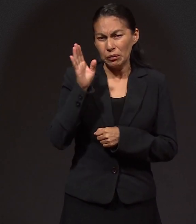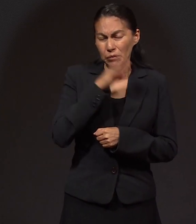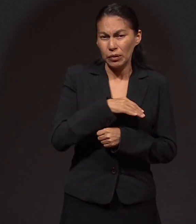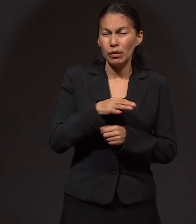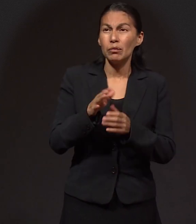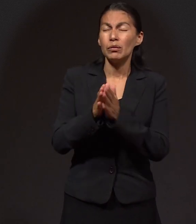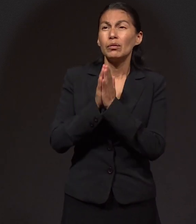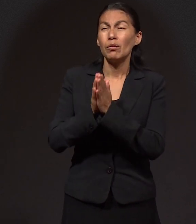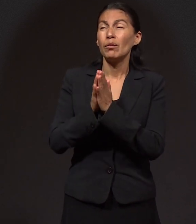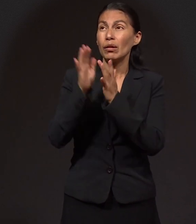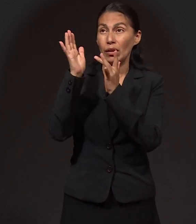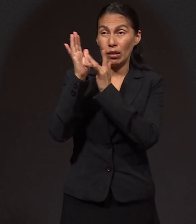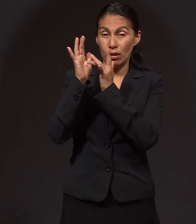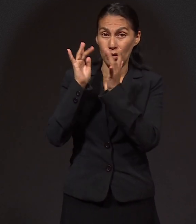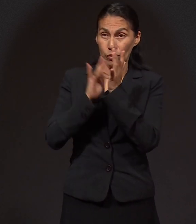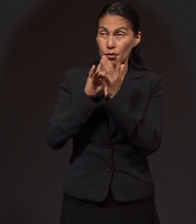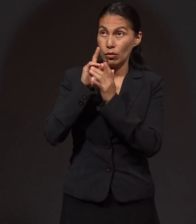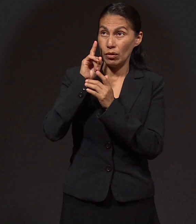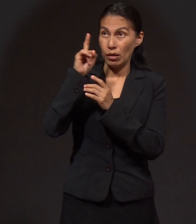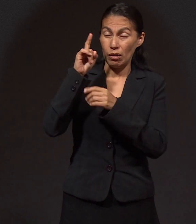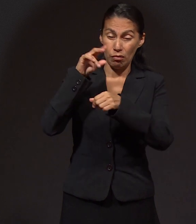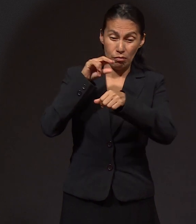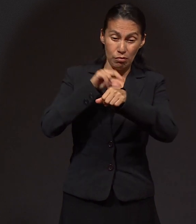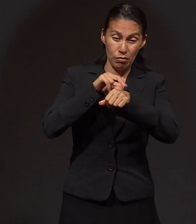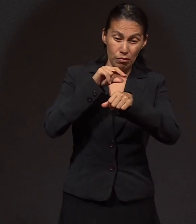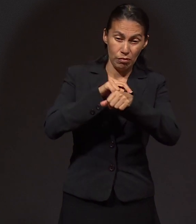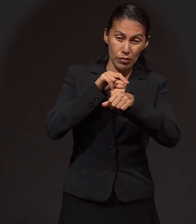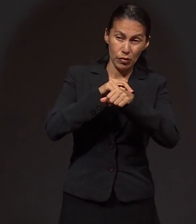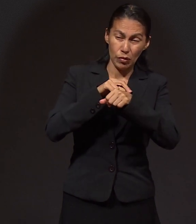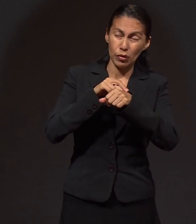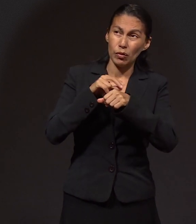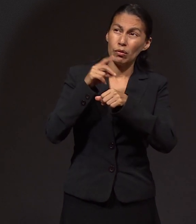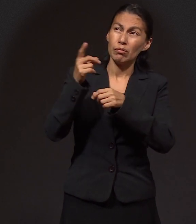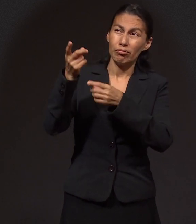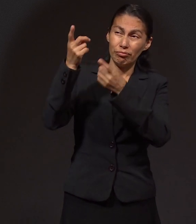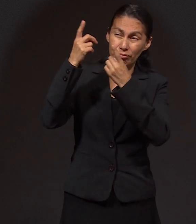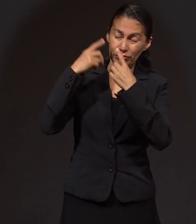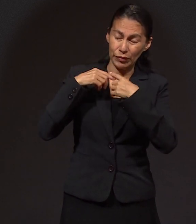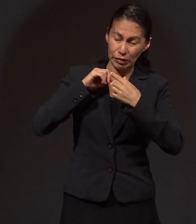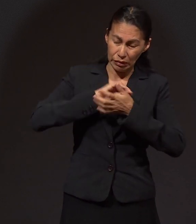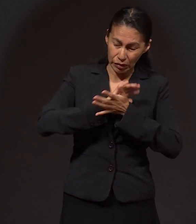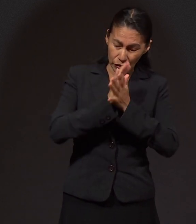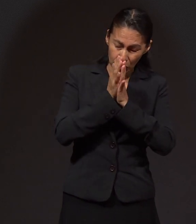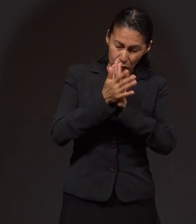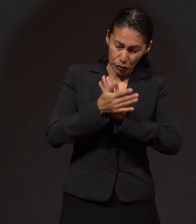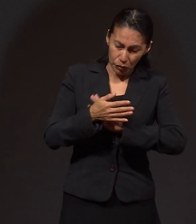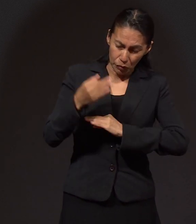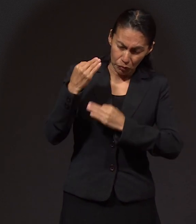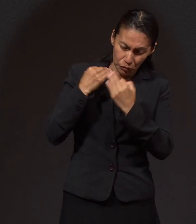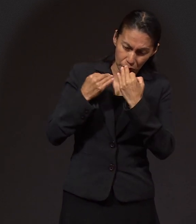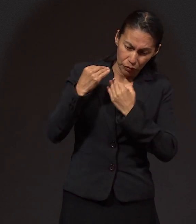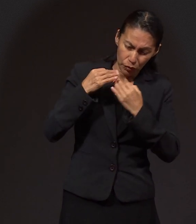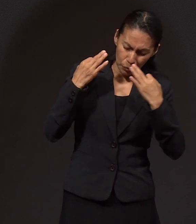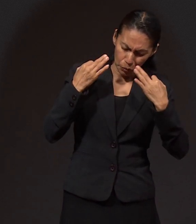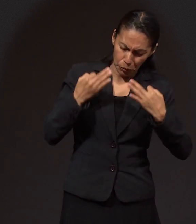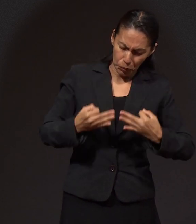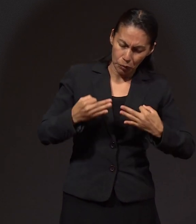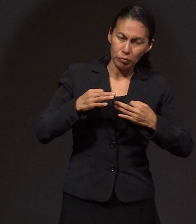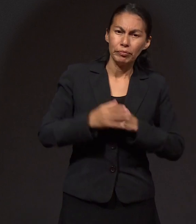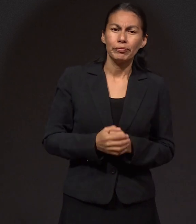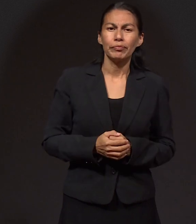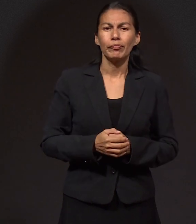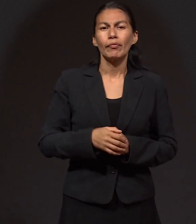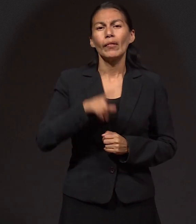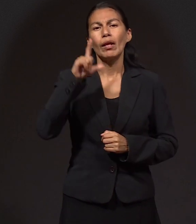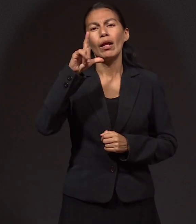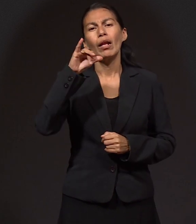sumamente mal esta noche. Que el médico divino que es Jesús, obre poderosamente